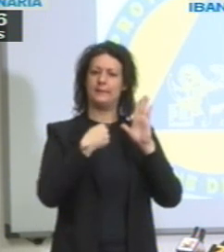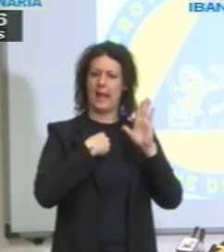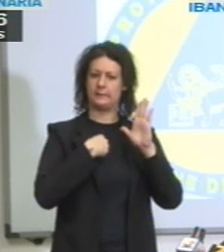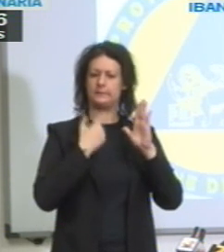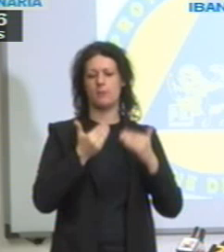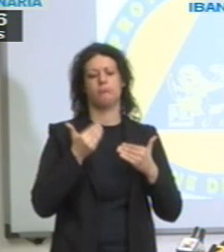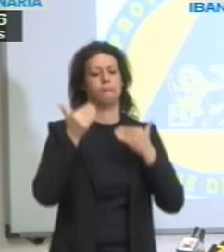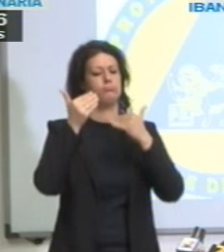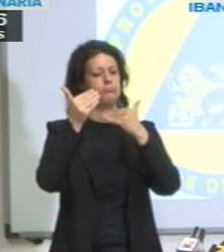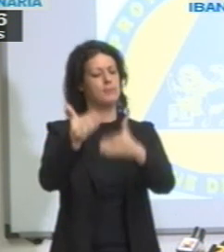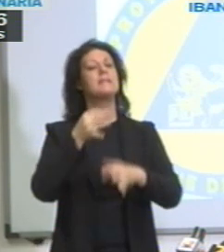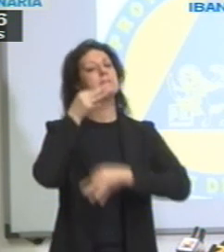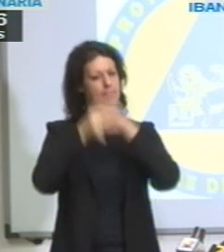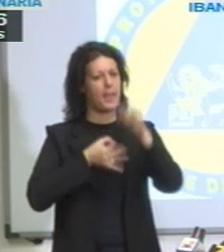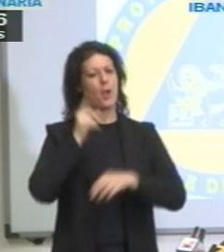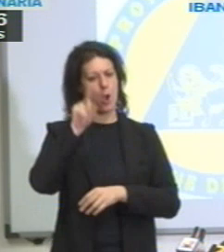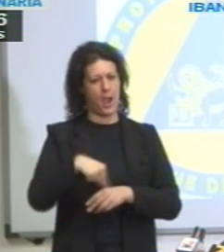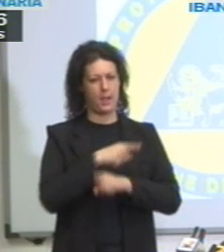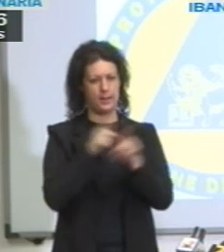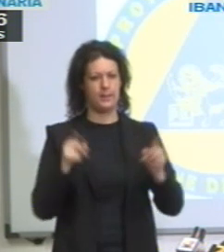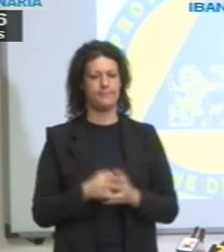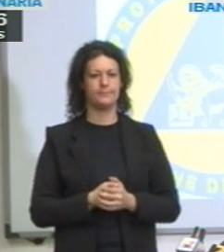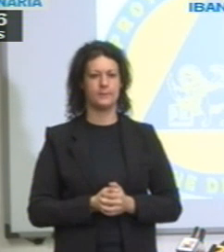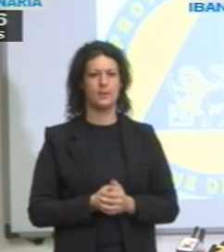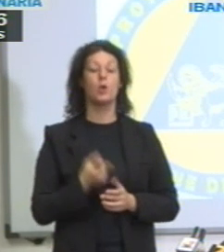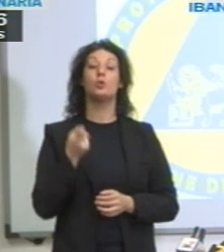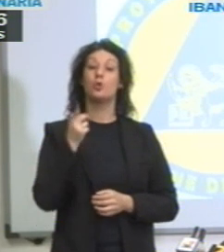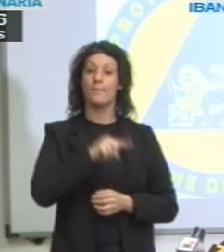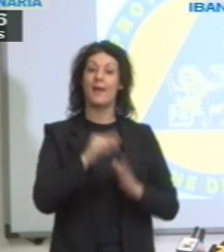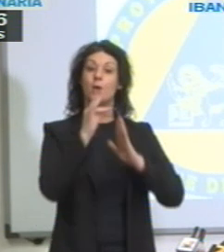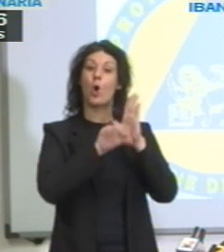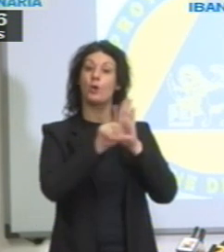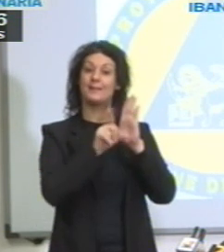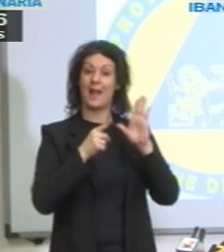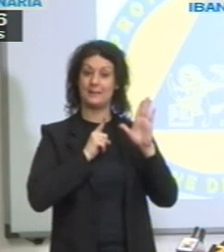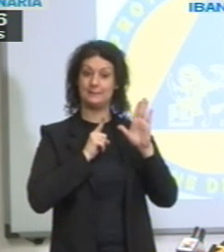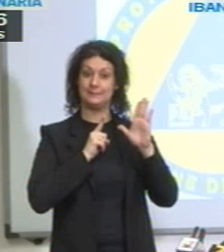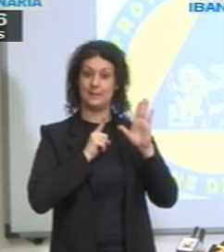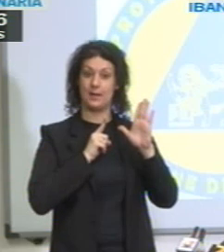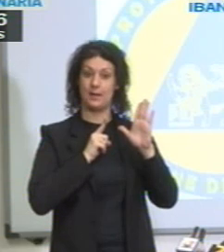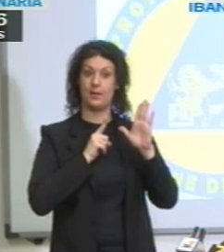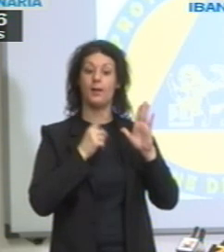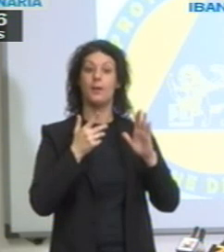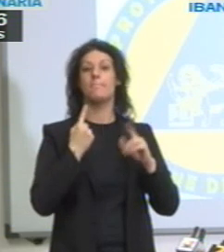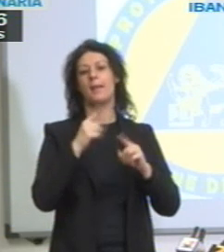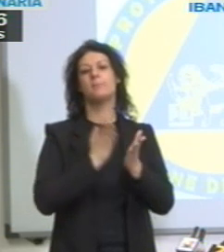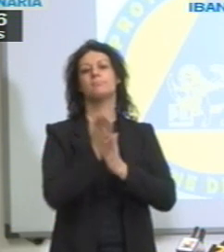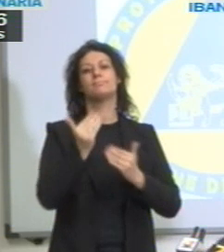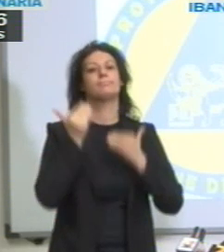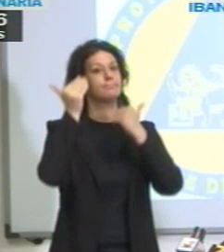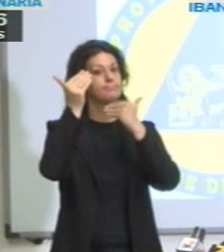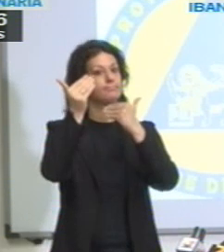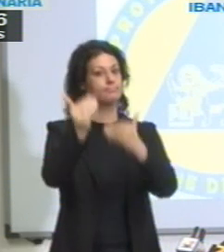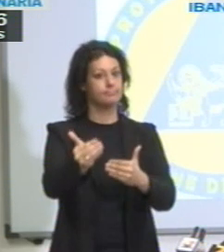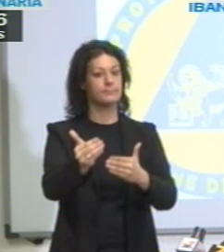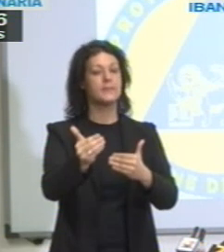questi aspetti. Quindi domani sarà un'ordinanza in proroga, però diciamo anche, come si può dire, anche una